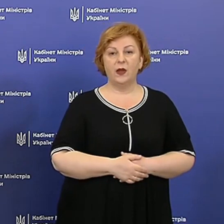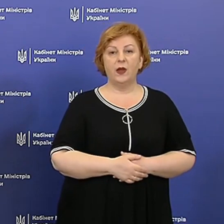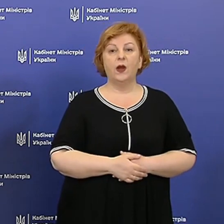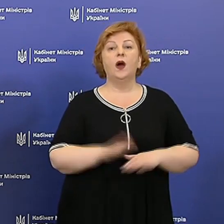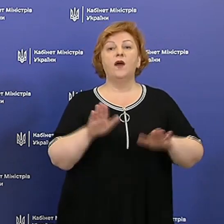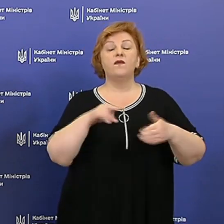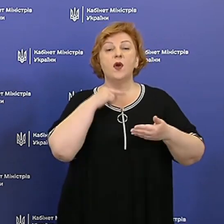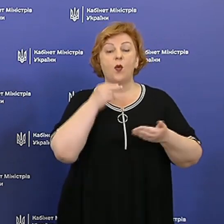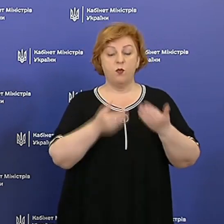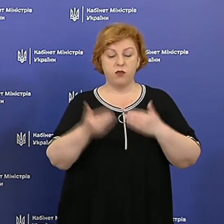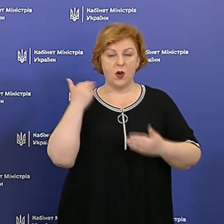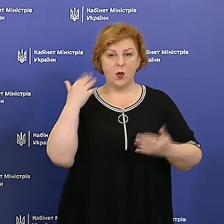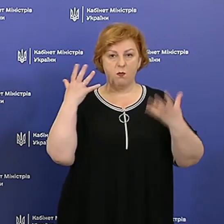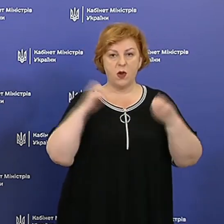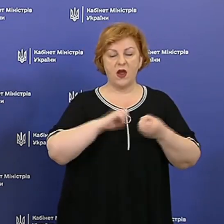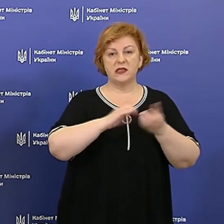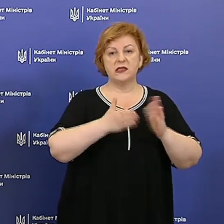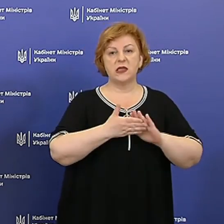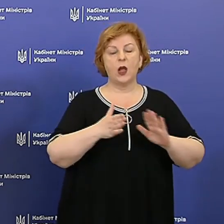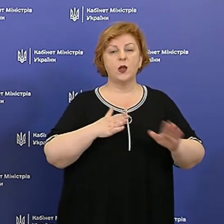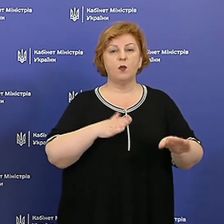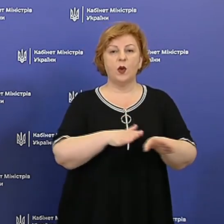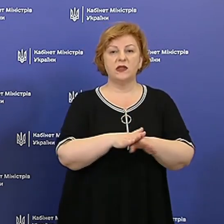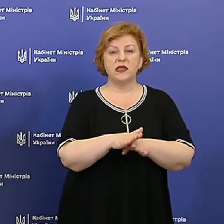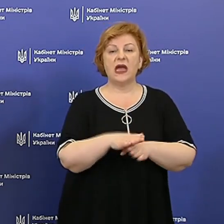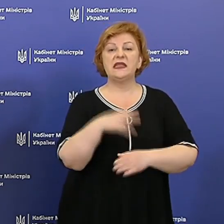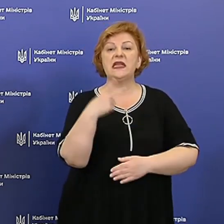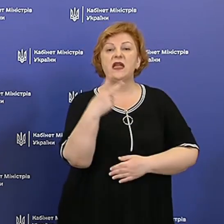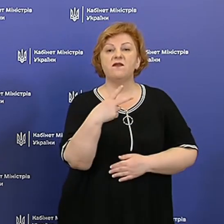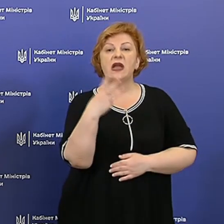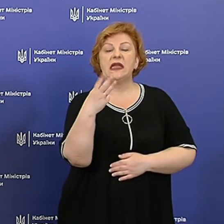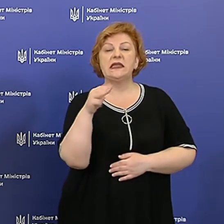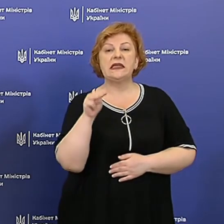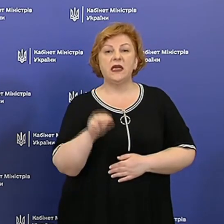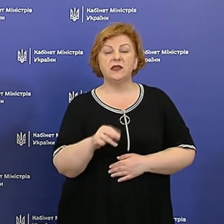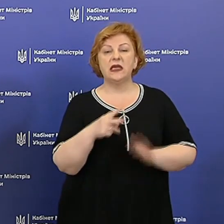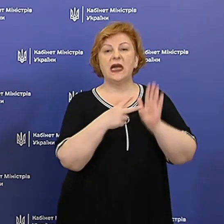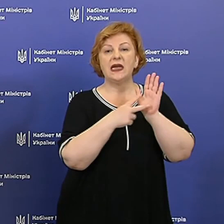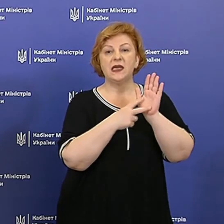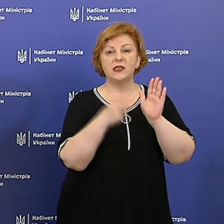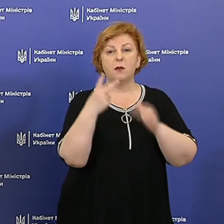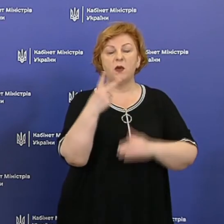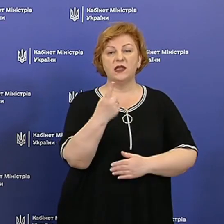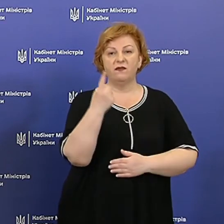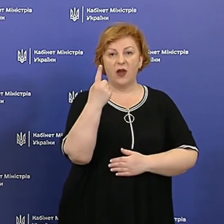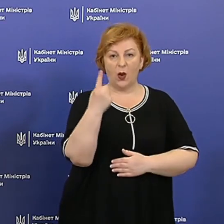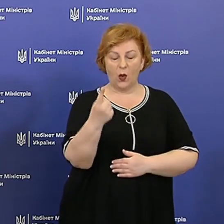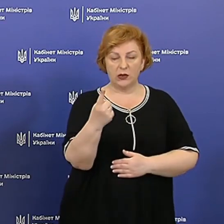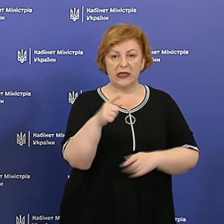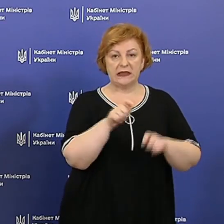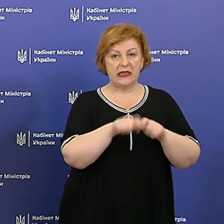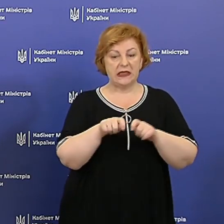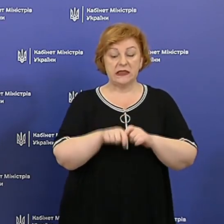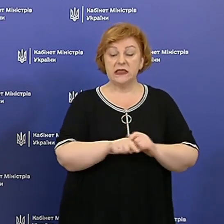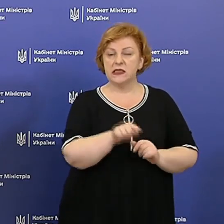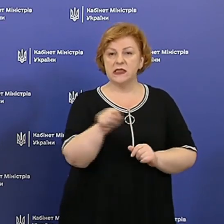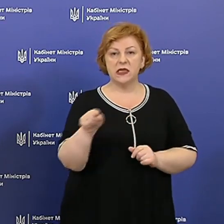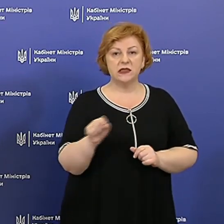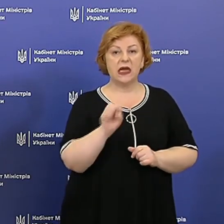Звертаю увагу, що за попередню добу загалом було здійснено 23 721 тест. Із